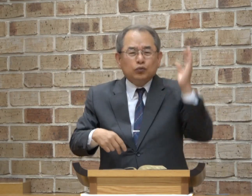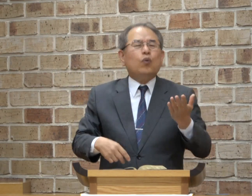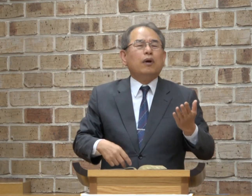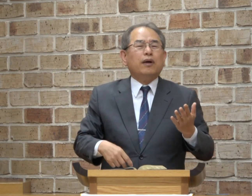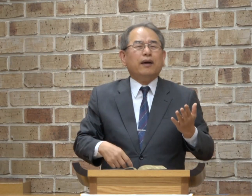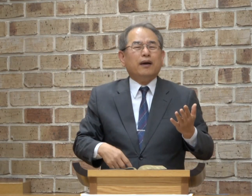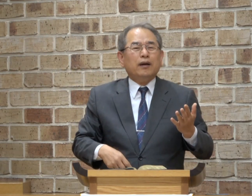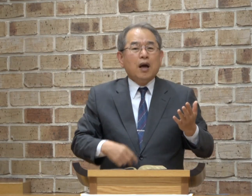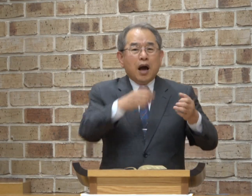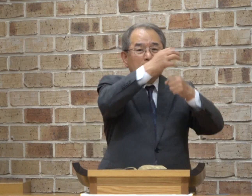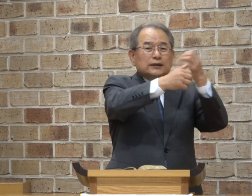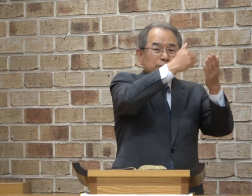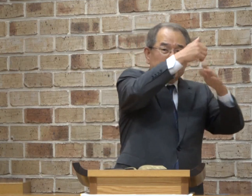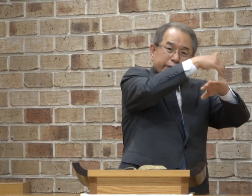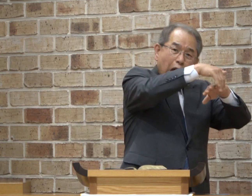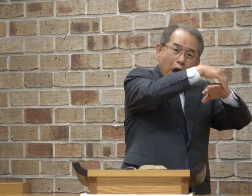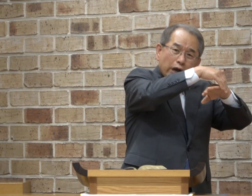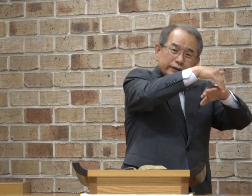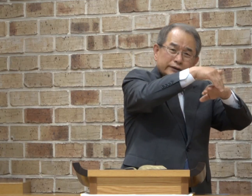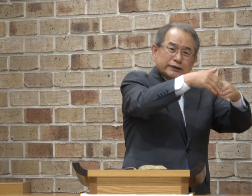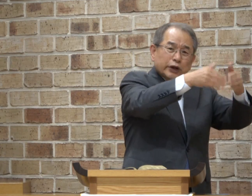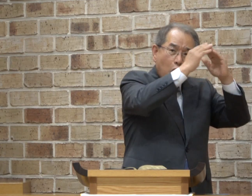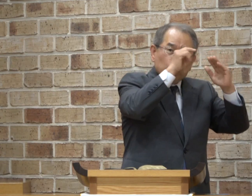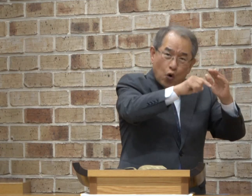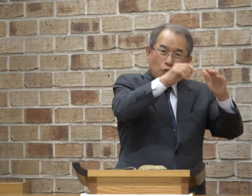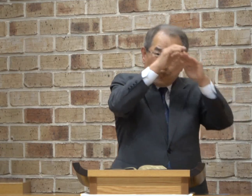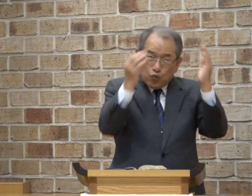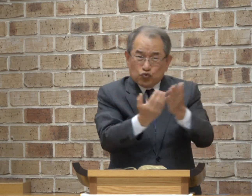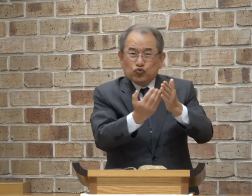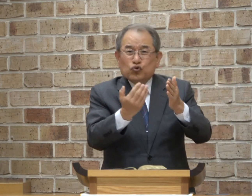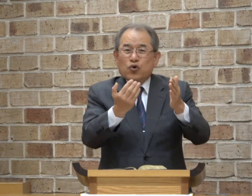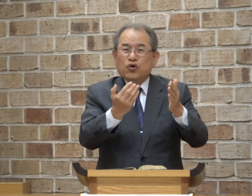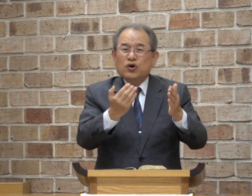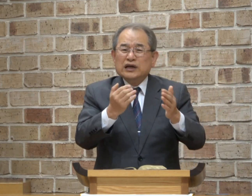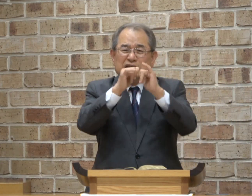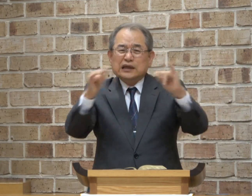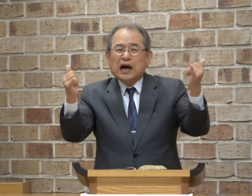그 죄악을 해결할 수 없기에 하나님께서 그 십자가를 통해서